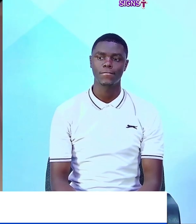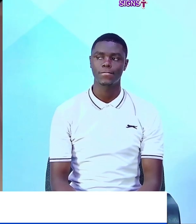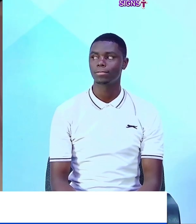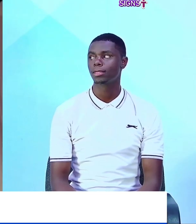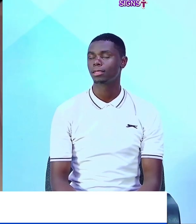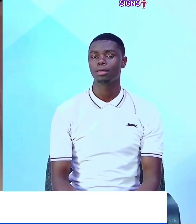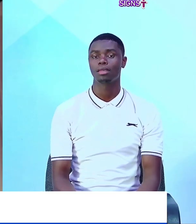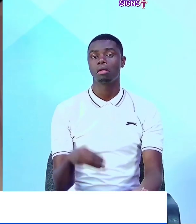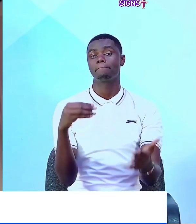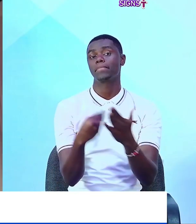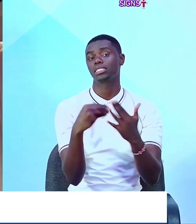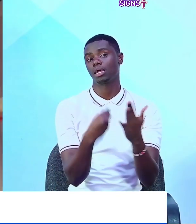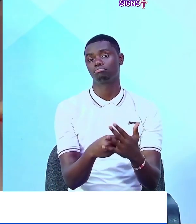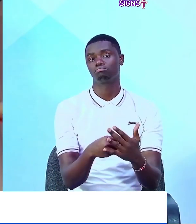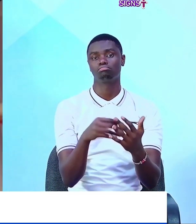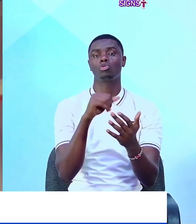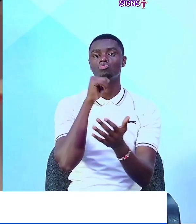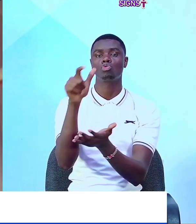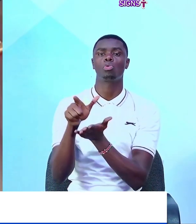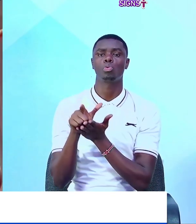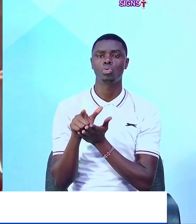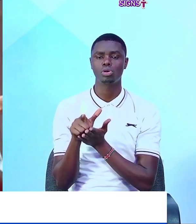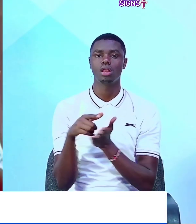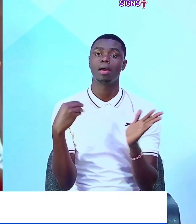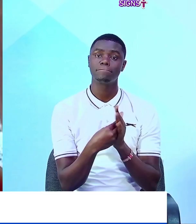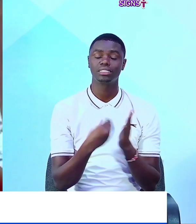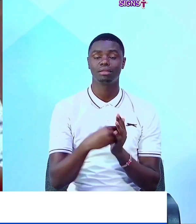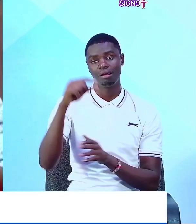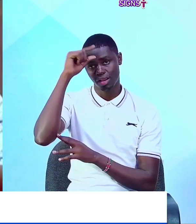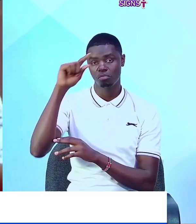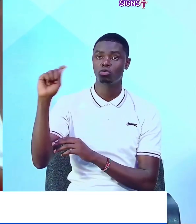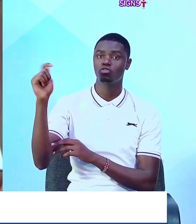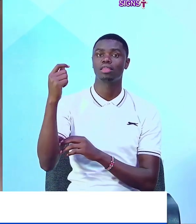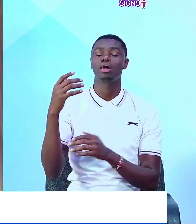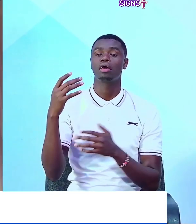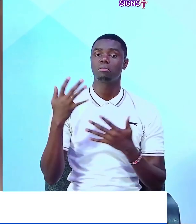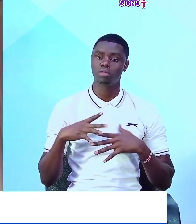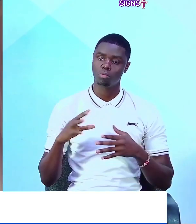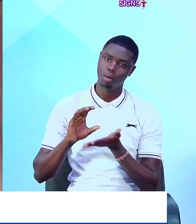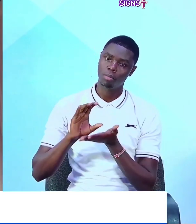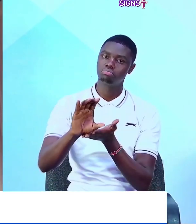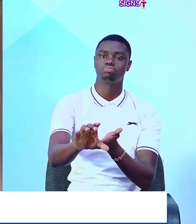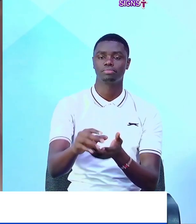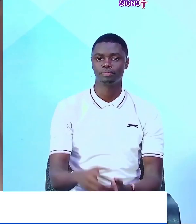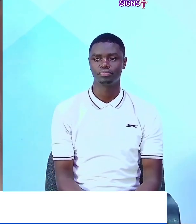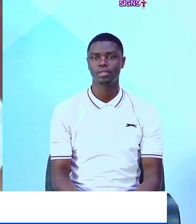Ambayo ni pesa, sio mkopo, ni pesa serikali ya Kenya na watu wa Kenya wamekupatia. Mkopo ni